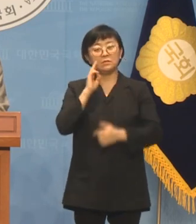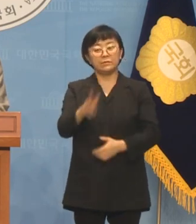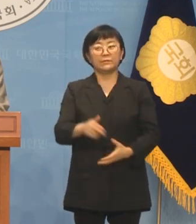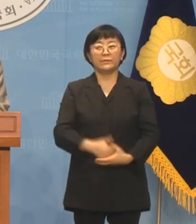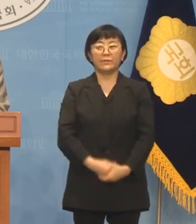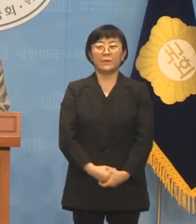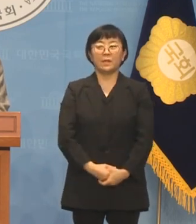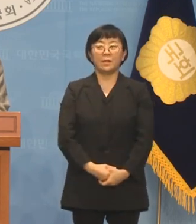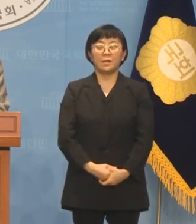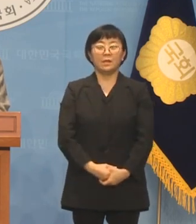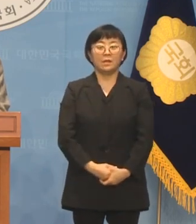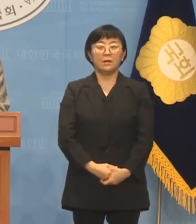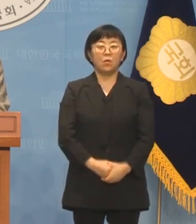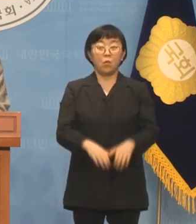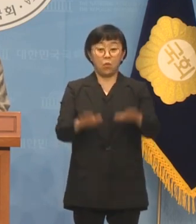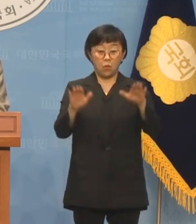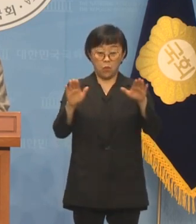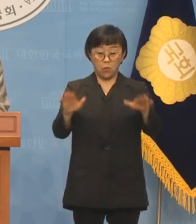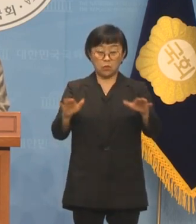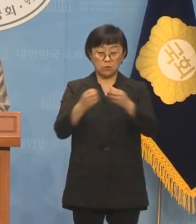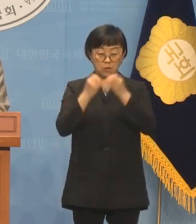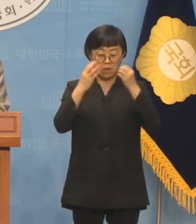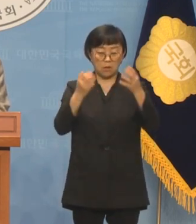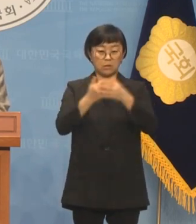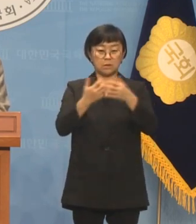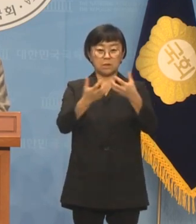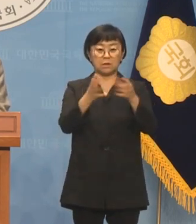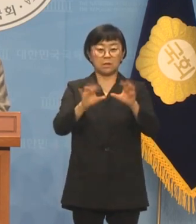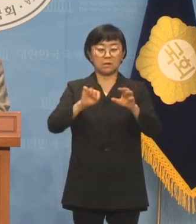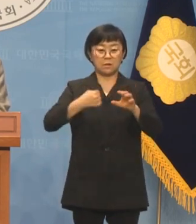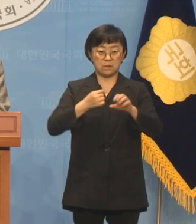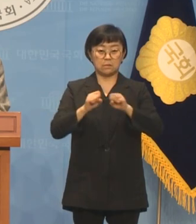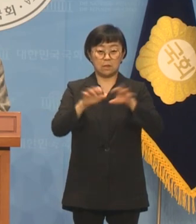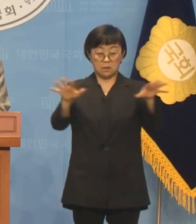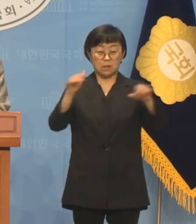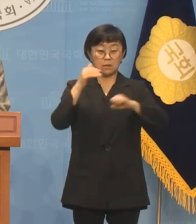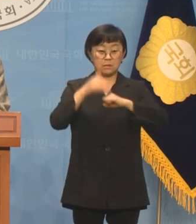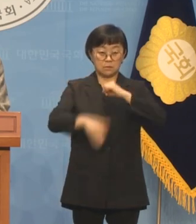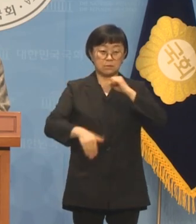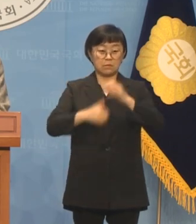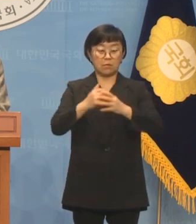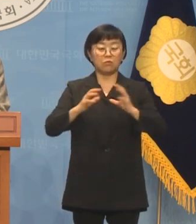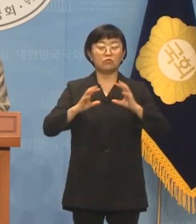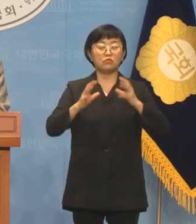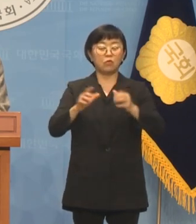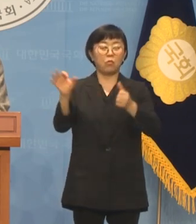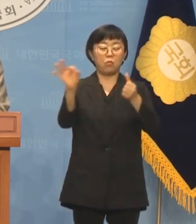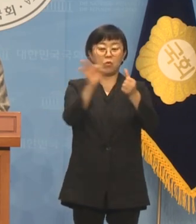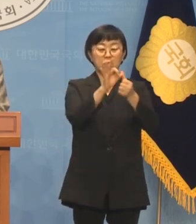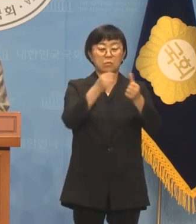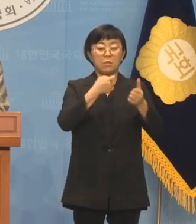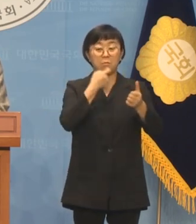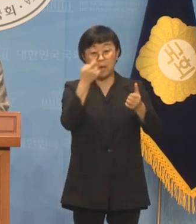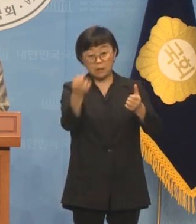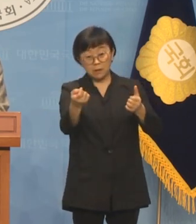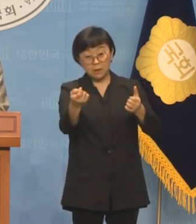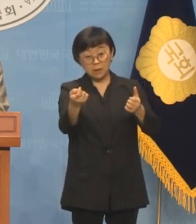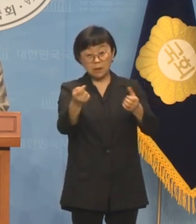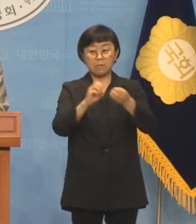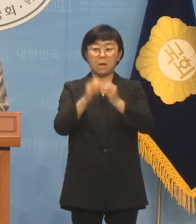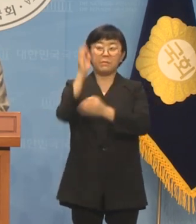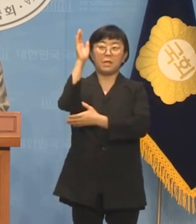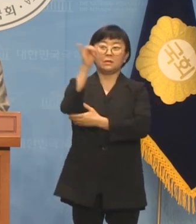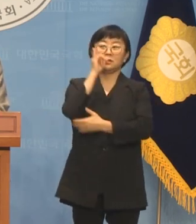태산입니다. 급기야 오늘은 개혁신당이 자진 해산하는 방식으로 국고보조금을 반환하라는